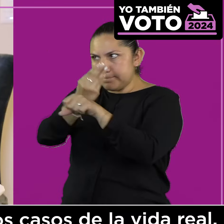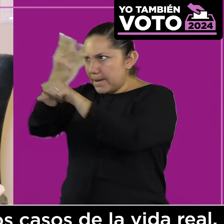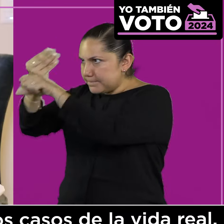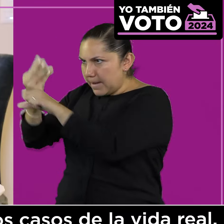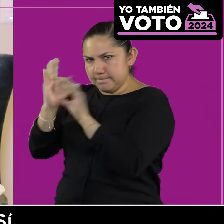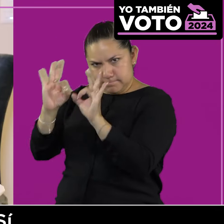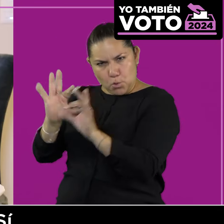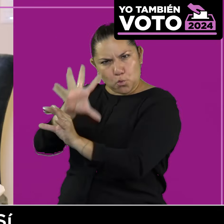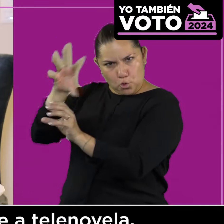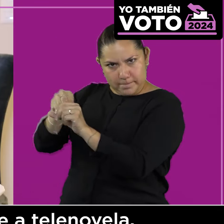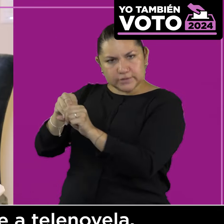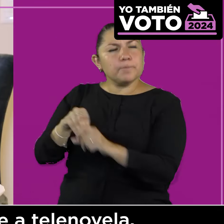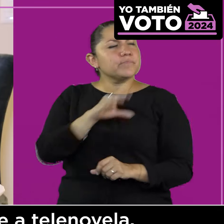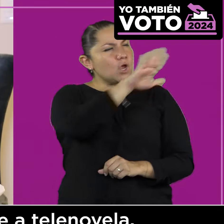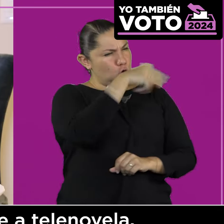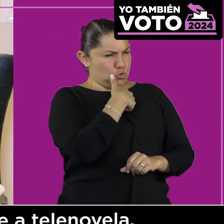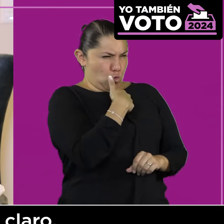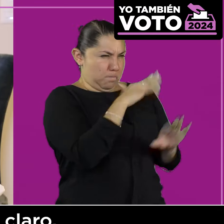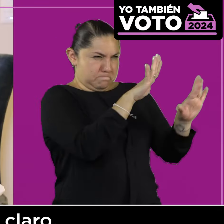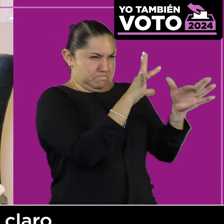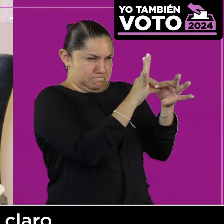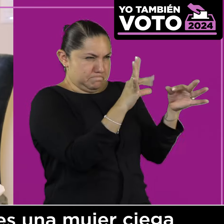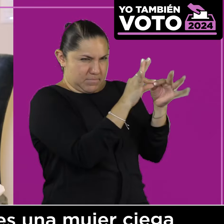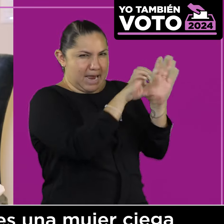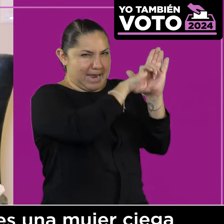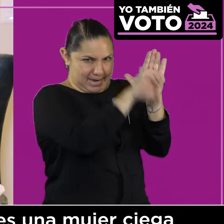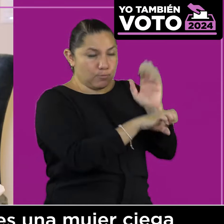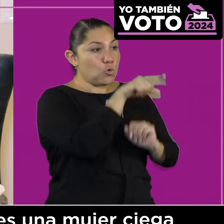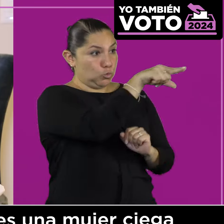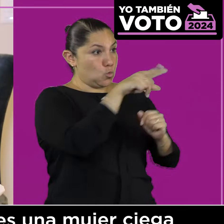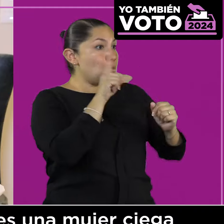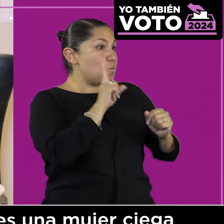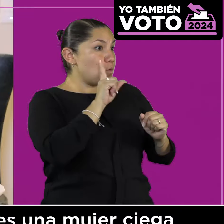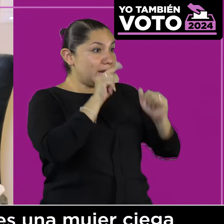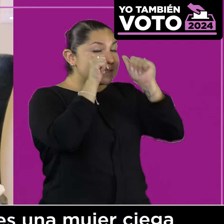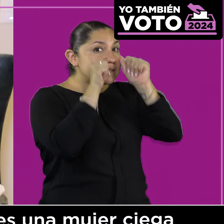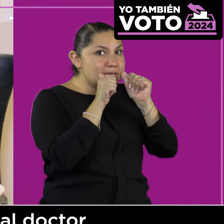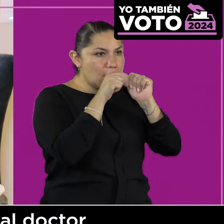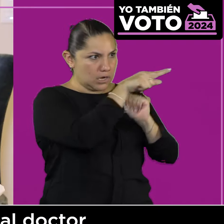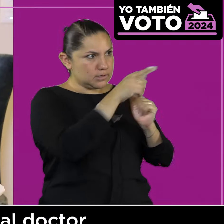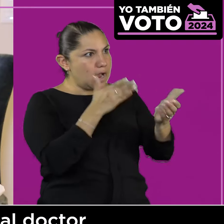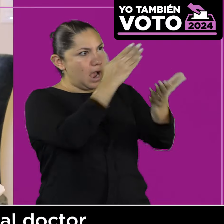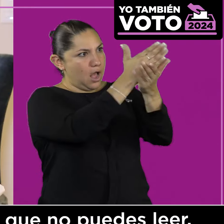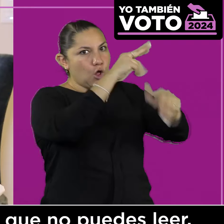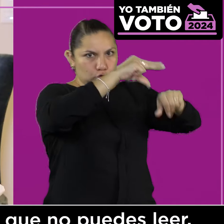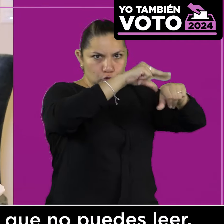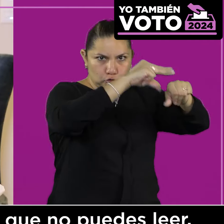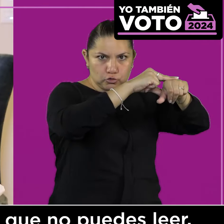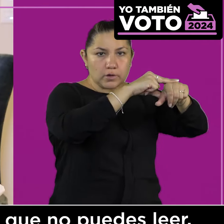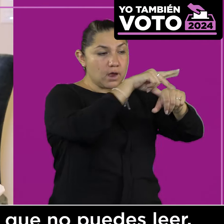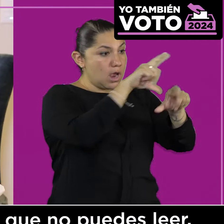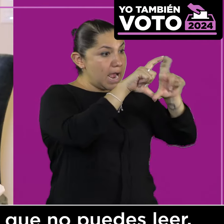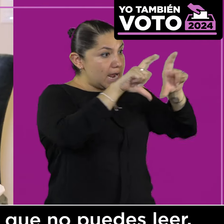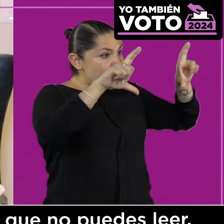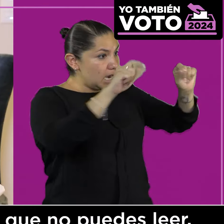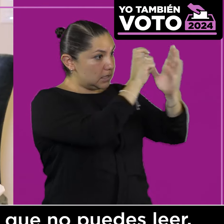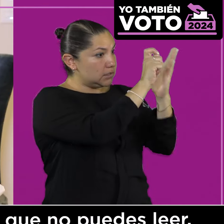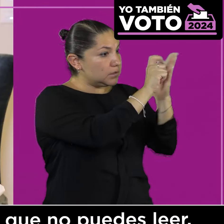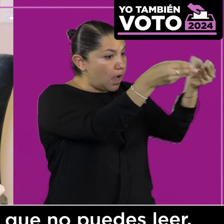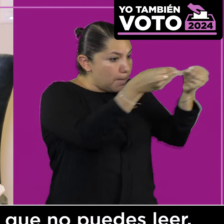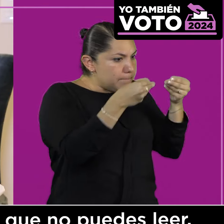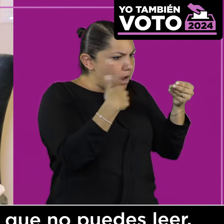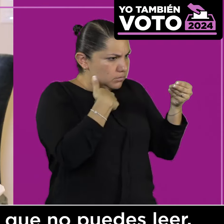casos de la vida real Aunque suene a telenovela Imagínate que eres una mujer ciega que vas al doctor y te dan una receta que no